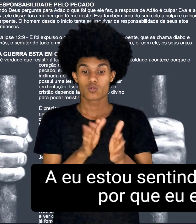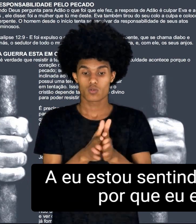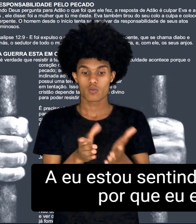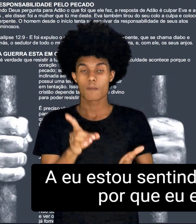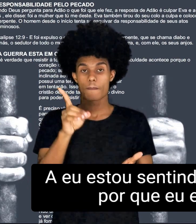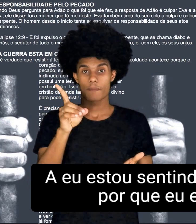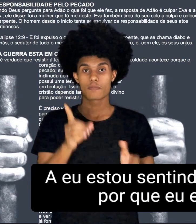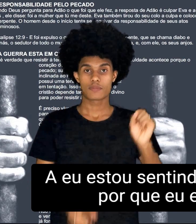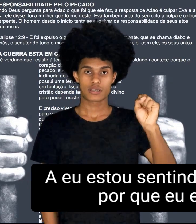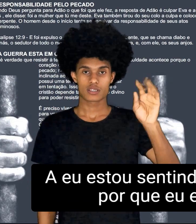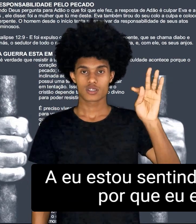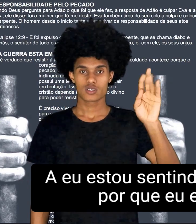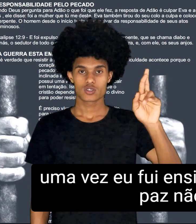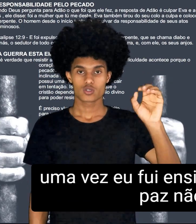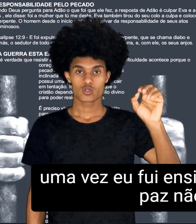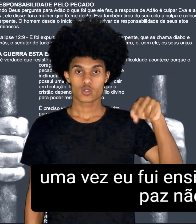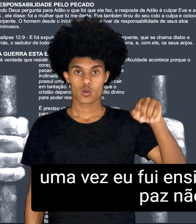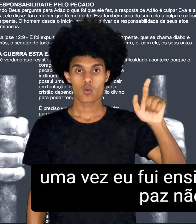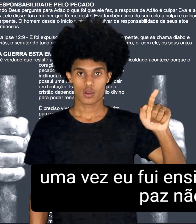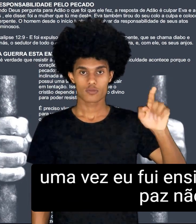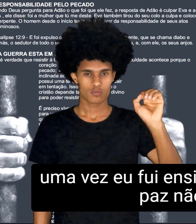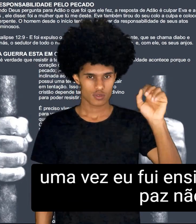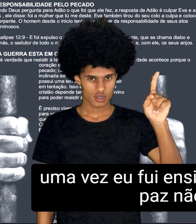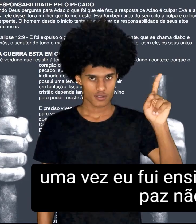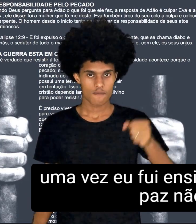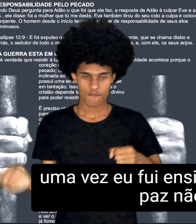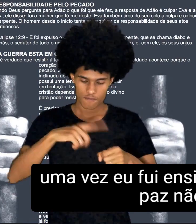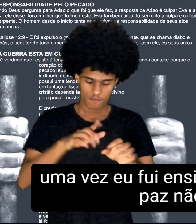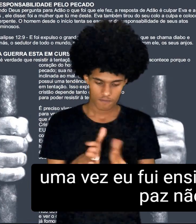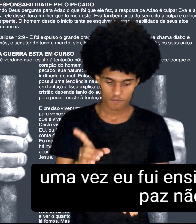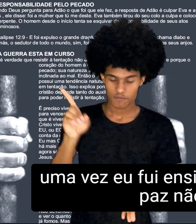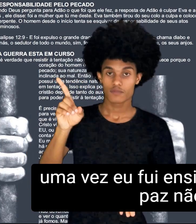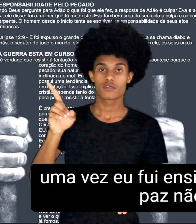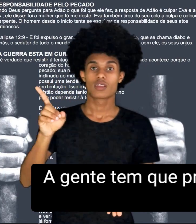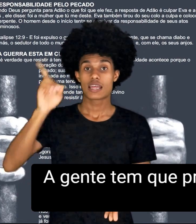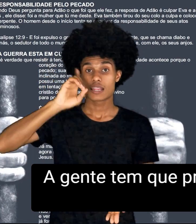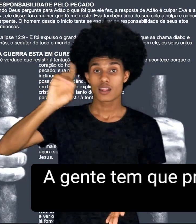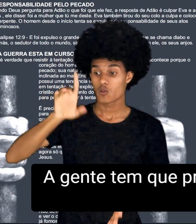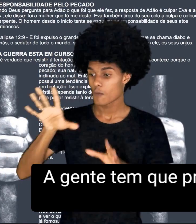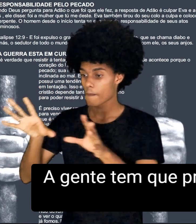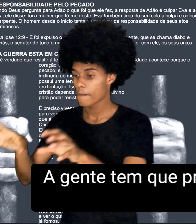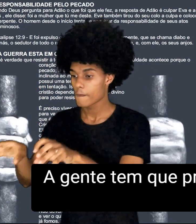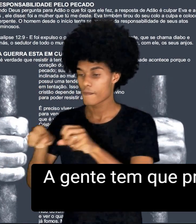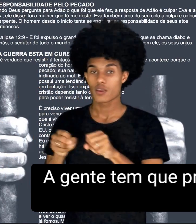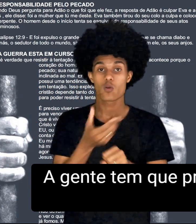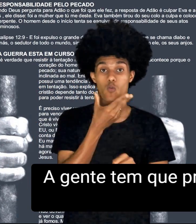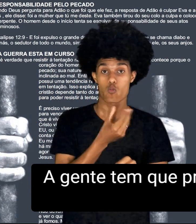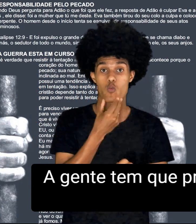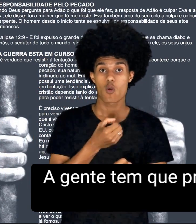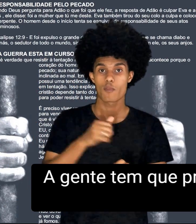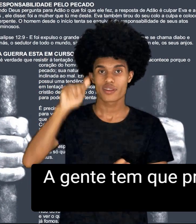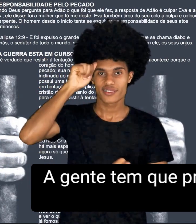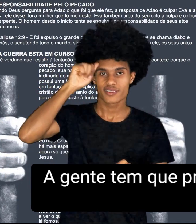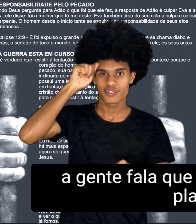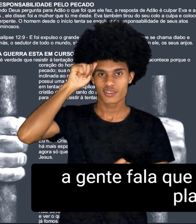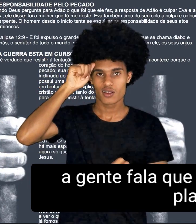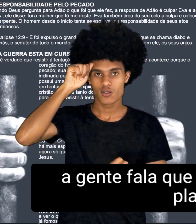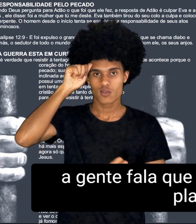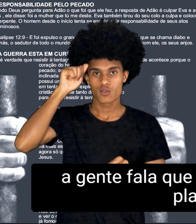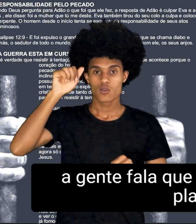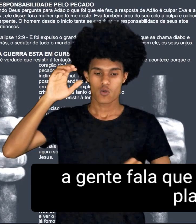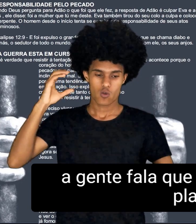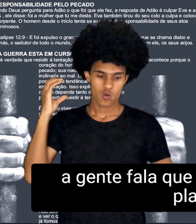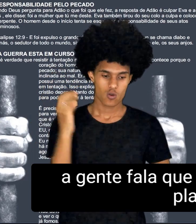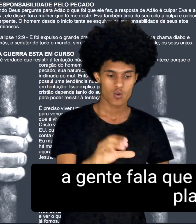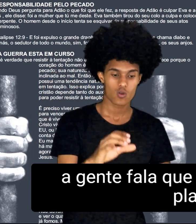paz, eu vou fazer isso aqui porque eu estou sentindo paz. Uma vez eu fui ensinado sobre isso daí, não é só paz não, viu, meu irmão? A gente tem que prestar atenção. Muitas coisas que a gente fala que a